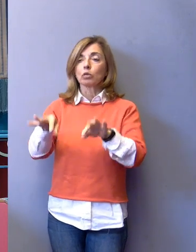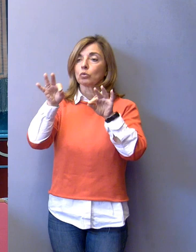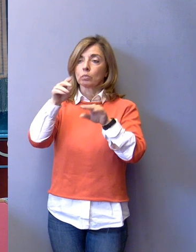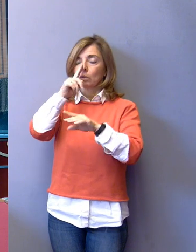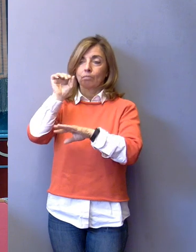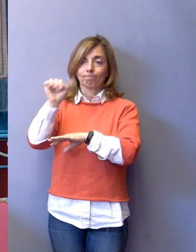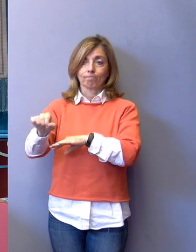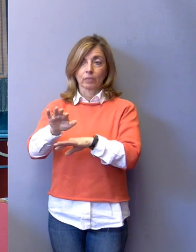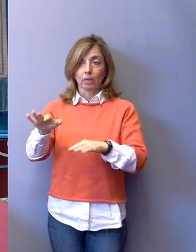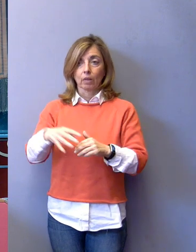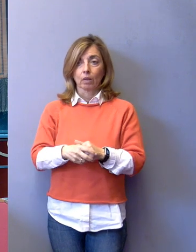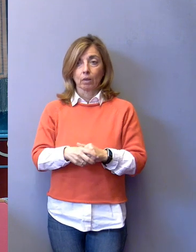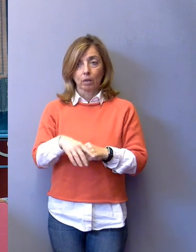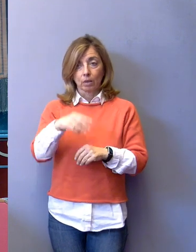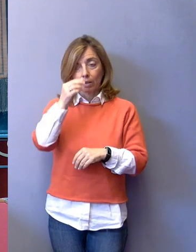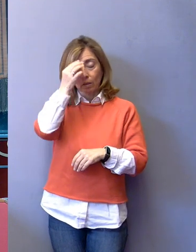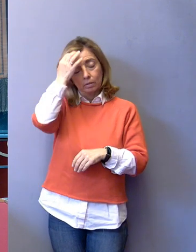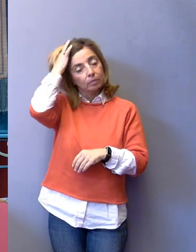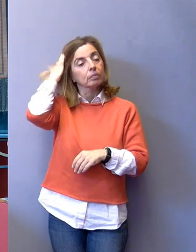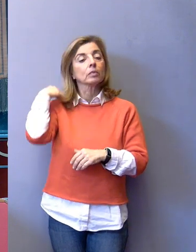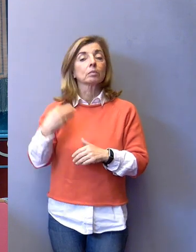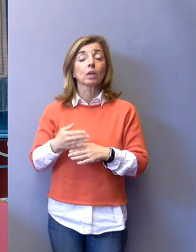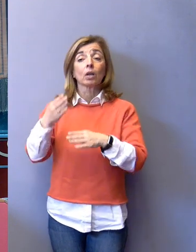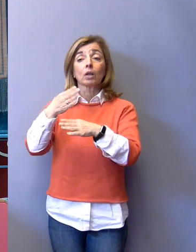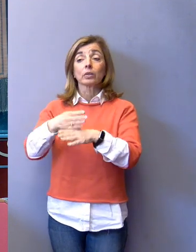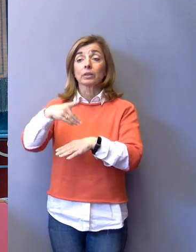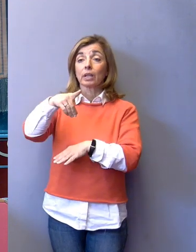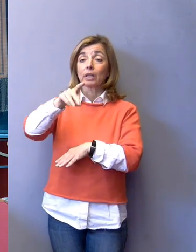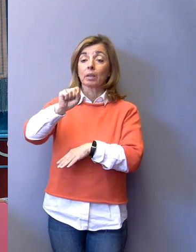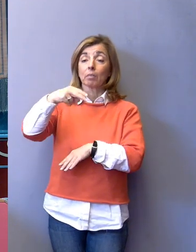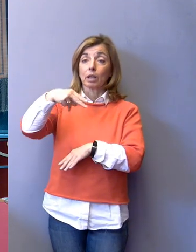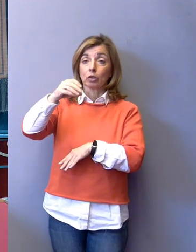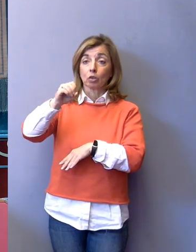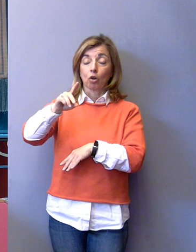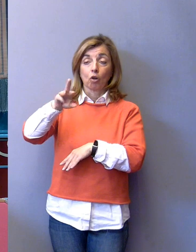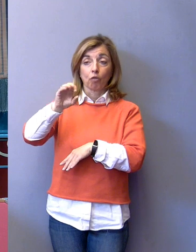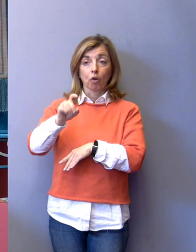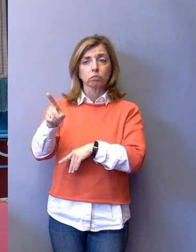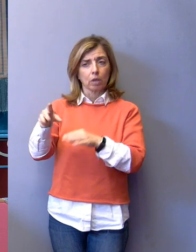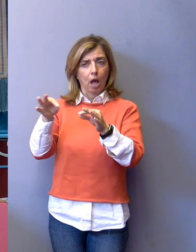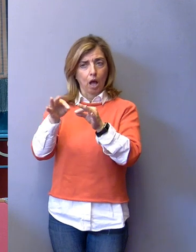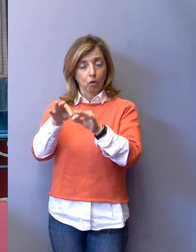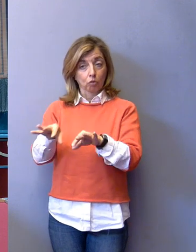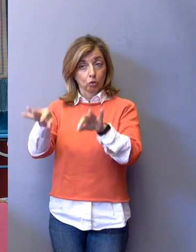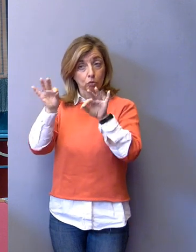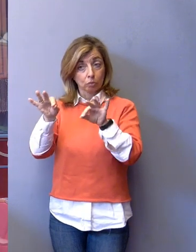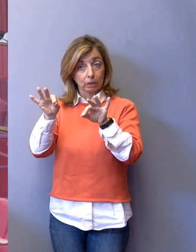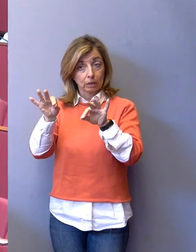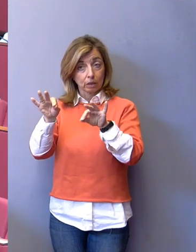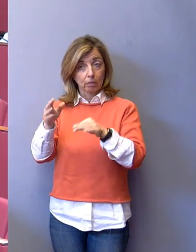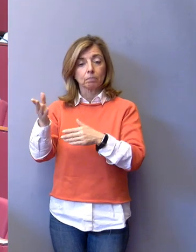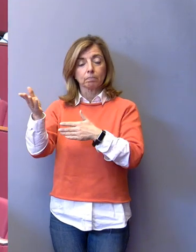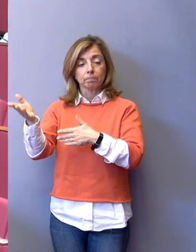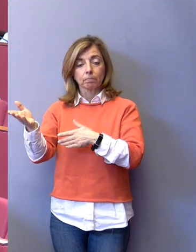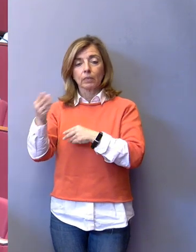consigliere Pandolfo lei a favore della sospensiva prego perché pensavo che